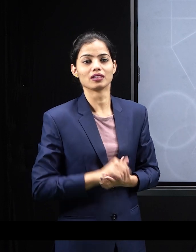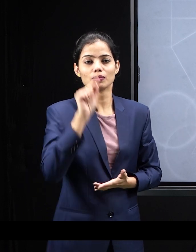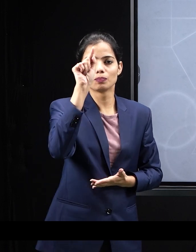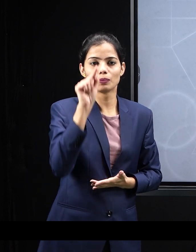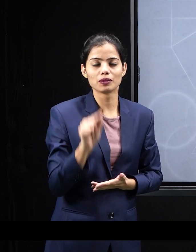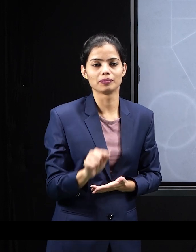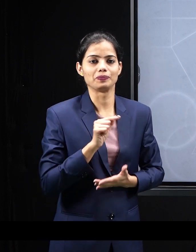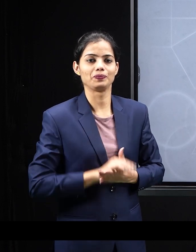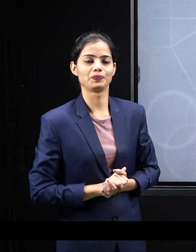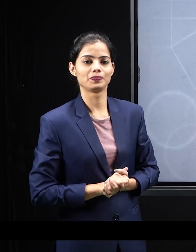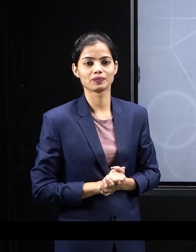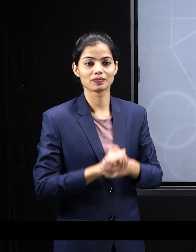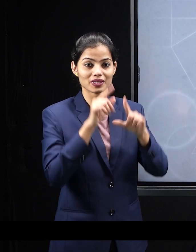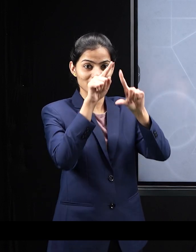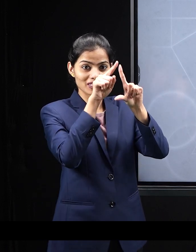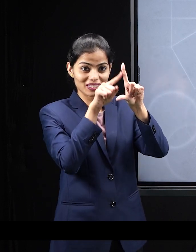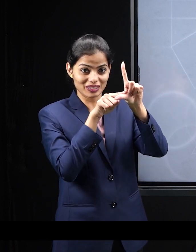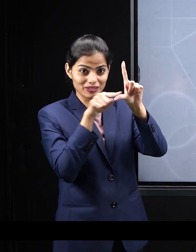గుణాలు, కోణాలు,